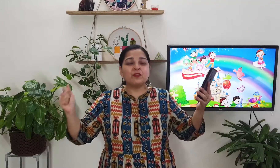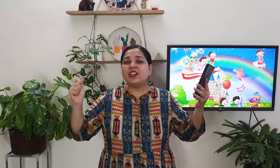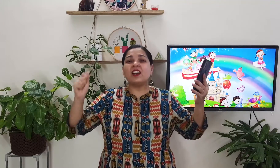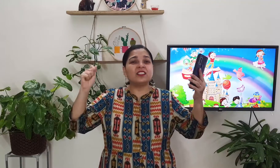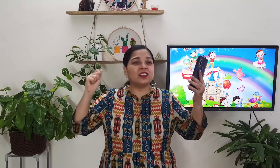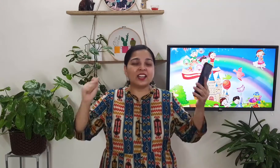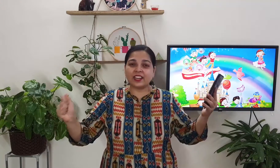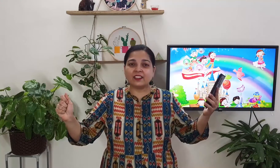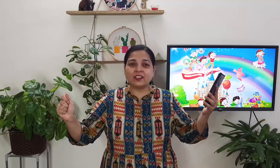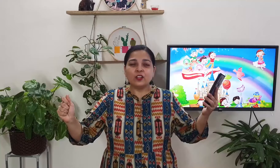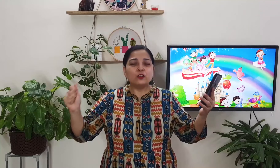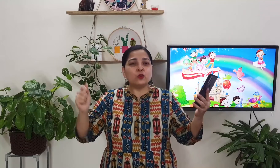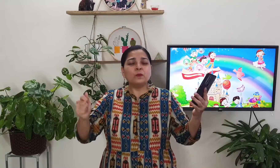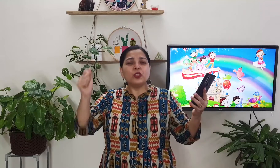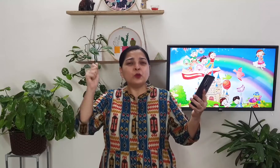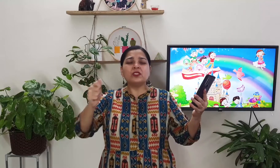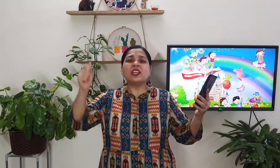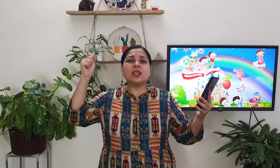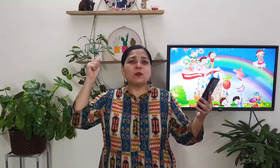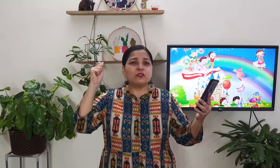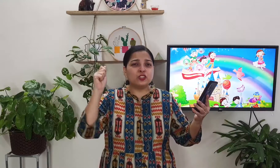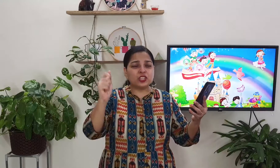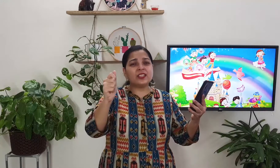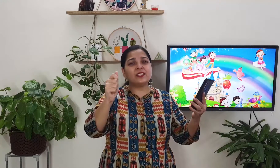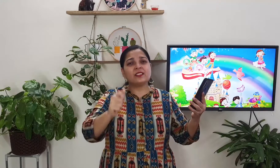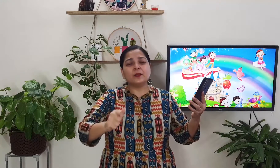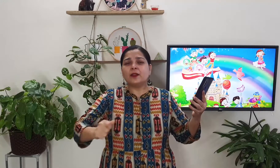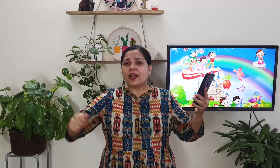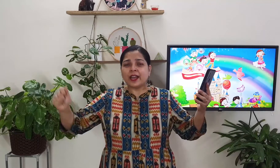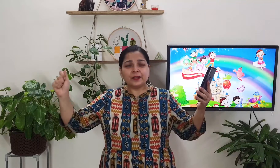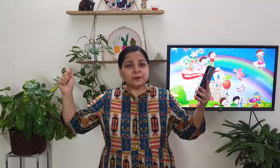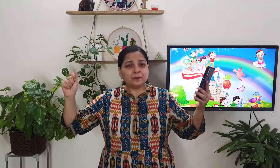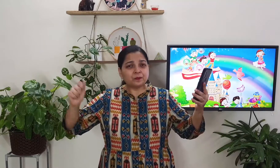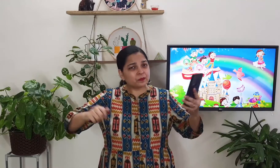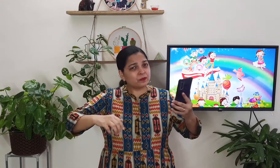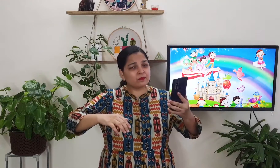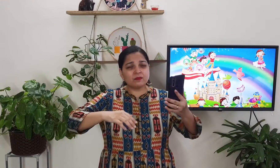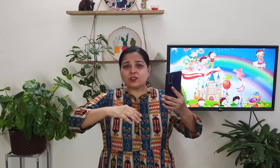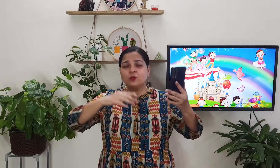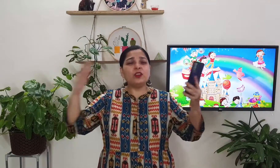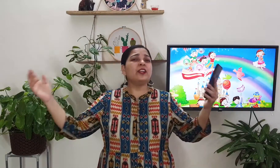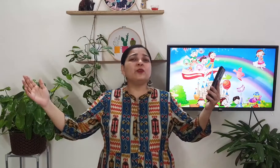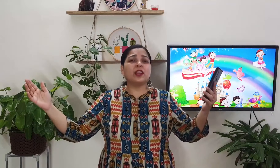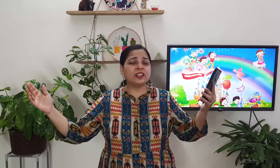மேலும் நாங்கள் உலகத்தின் ஒளி என்பதை நினைவில் வையுங்கள். நாம் வெளிச்சம். எனவே இயேசுவின்